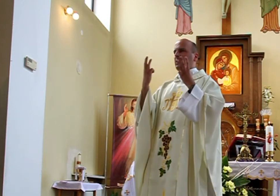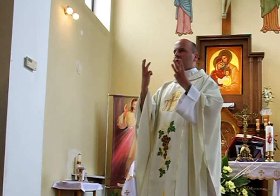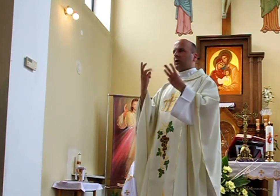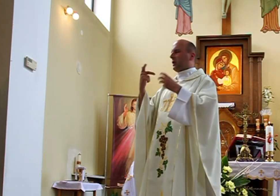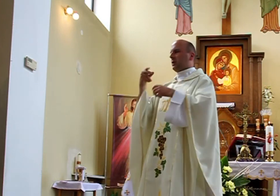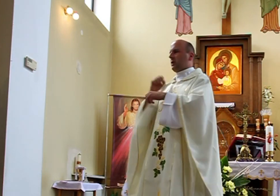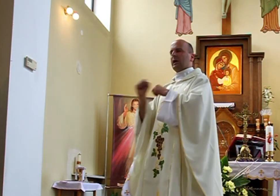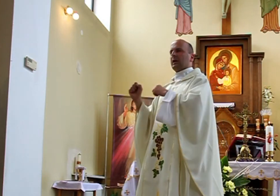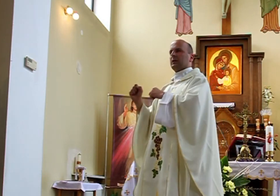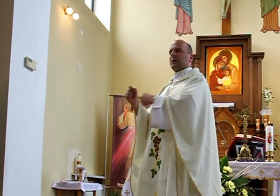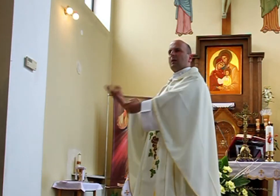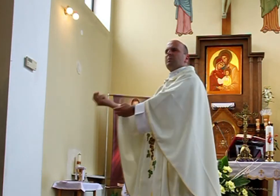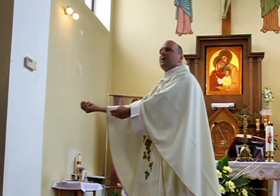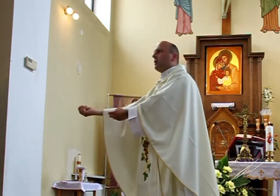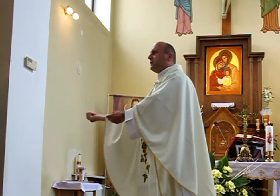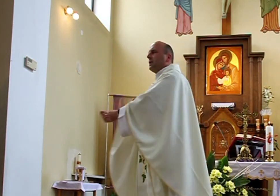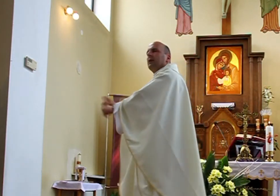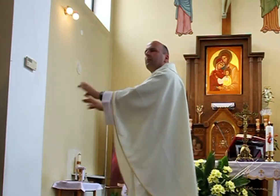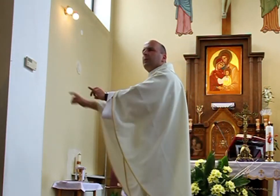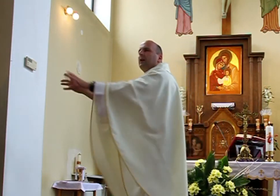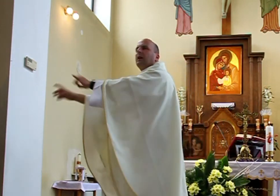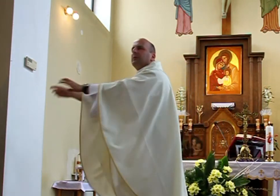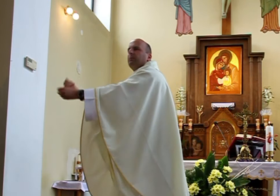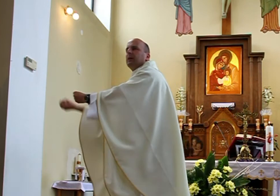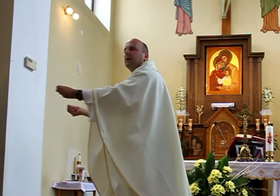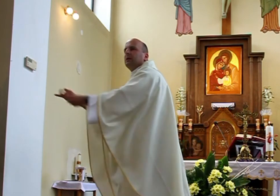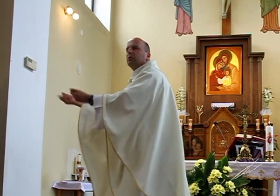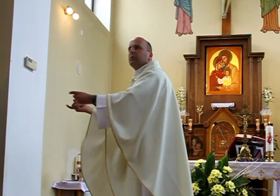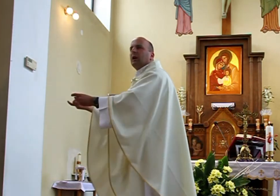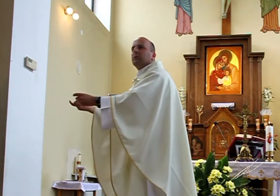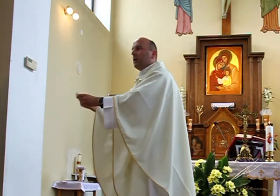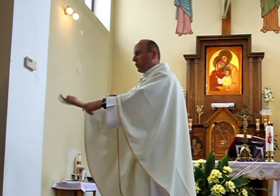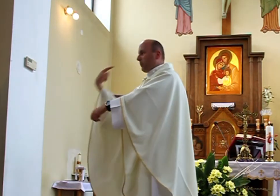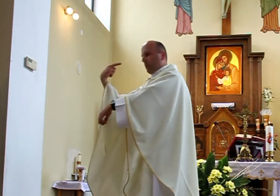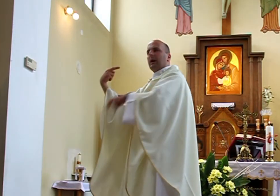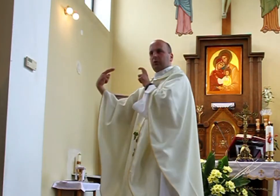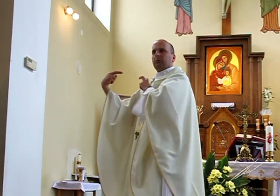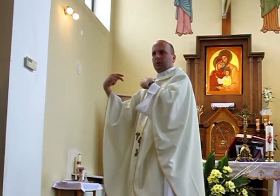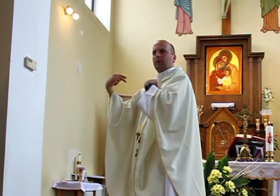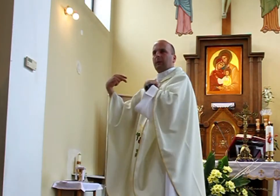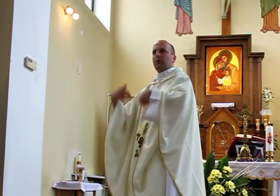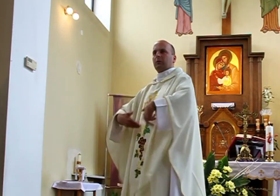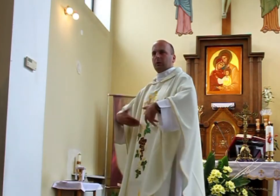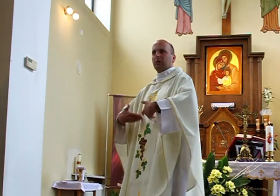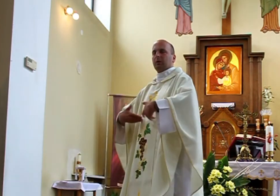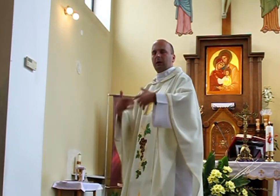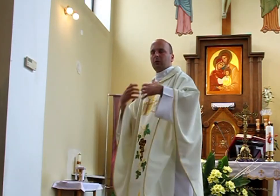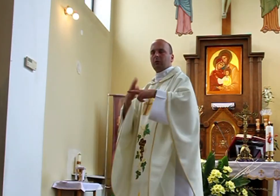Najważniejsze nie jest pieniądze, biegają za pieniędzmi, szukają, tylko popatrzą na moją